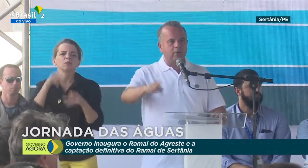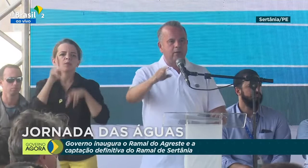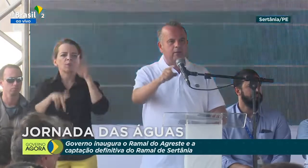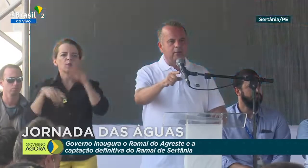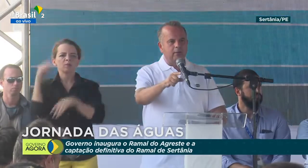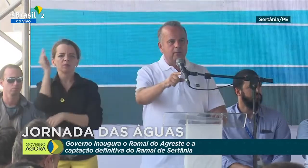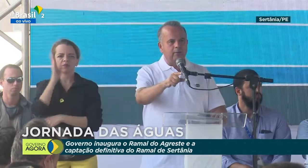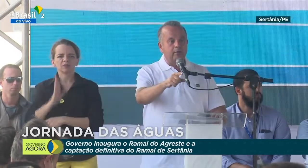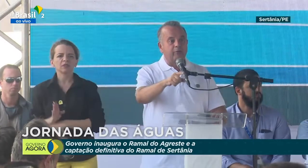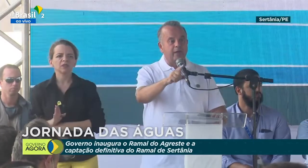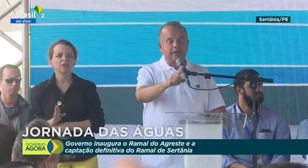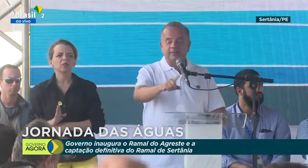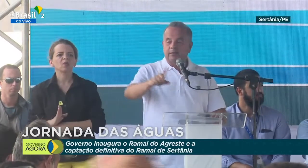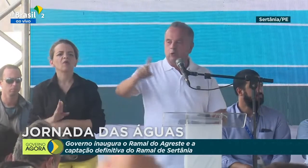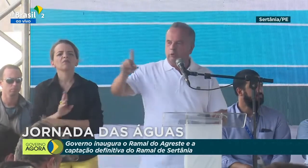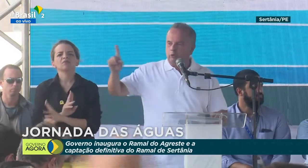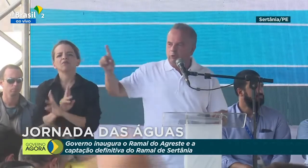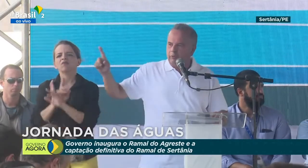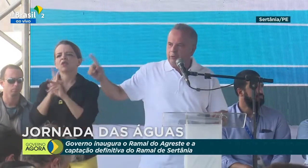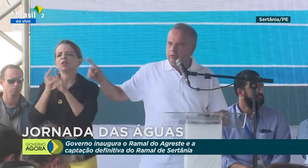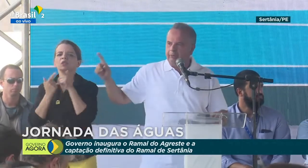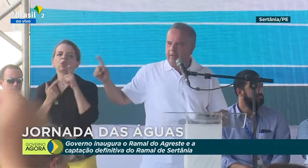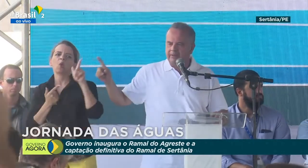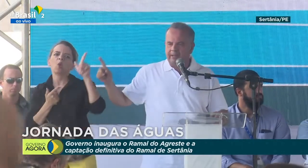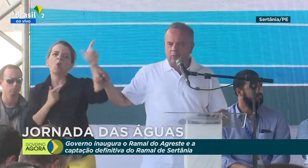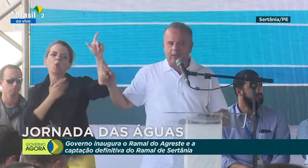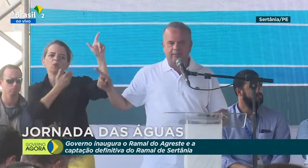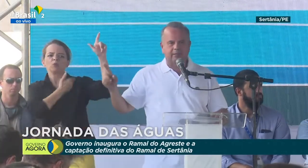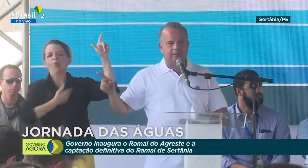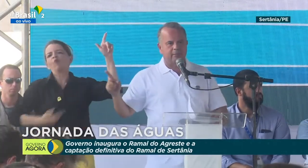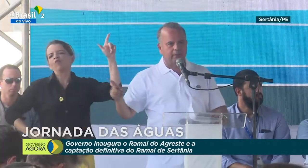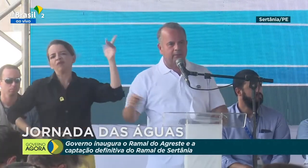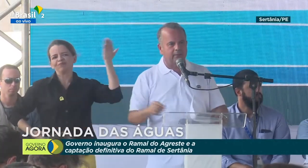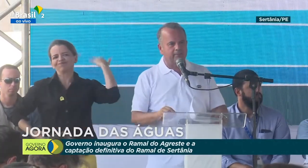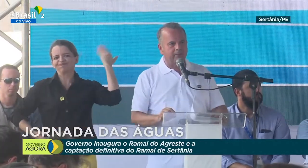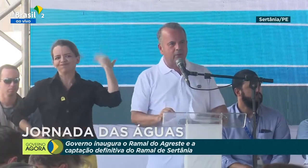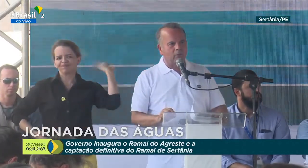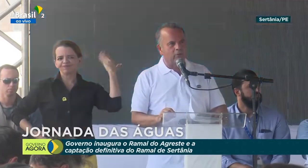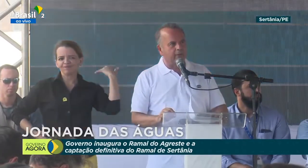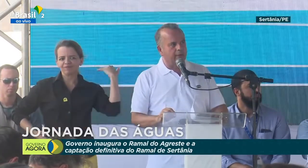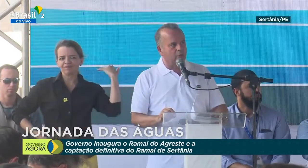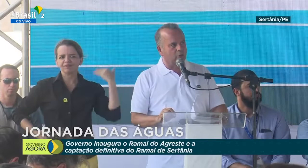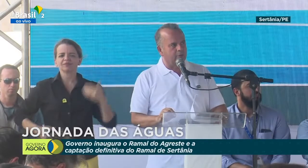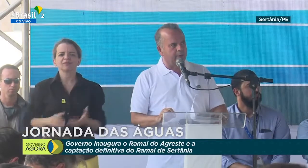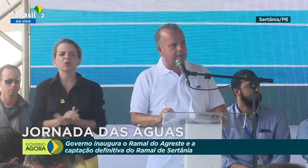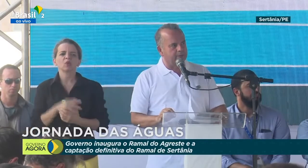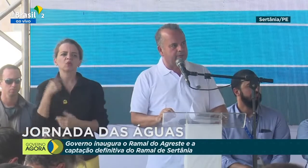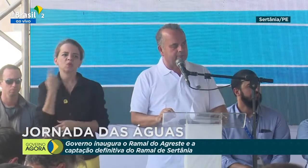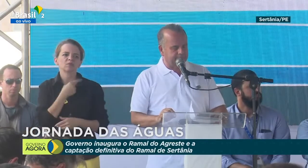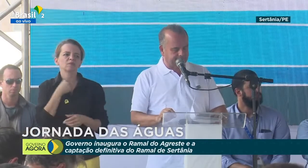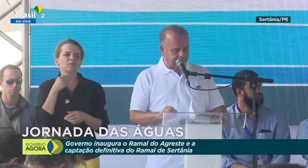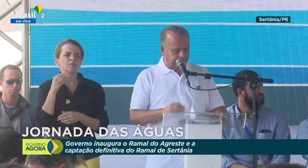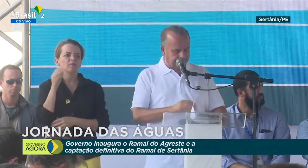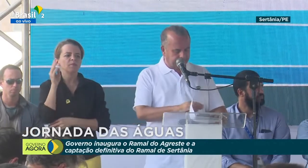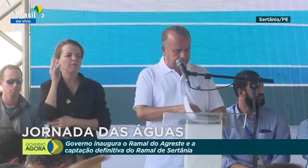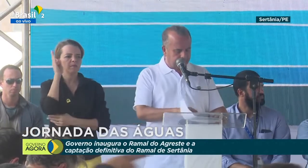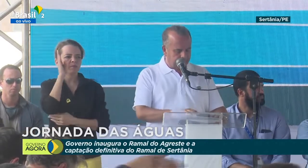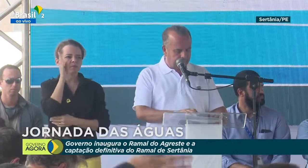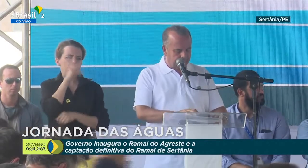brasileiro, diferença de outros governos que passaram recentemente governando o nosso país.